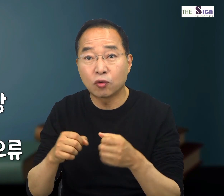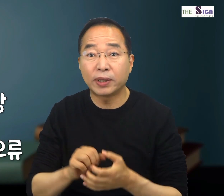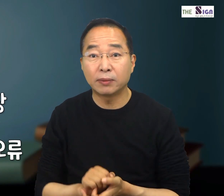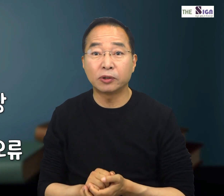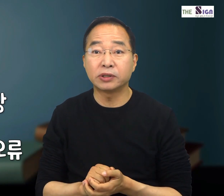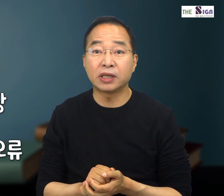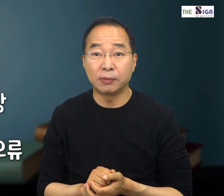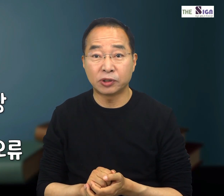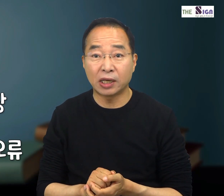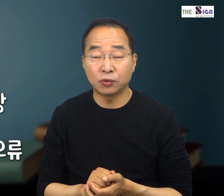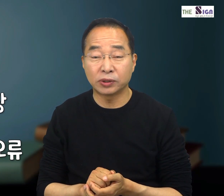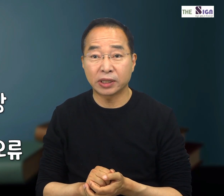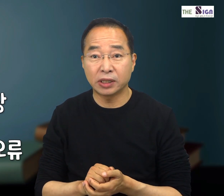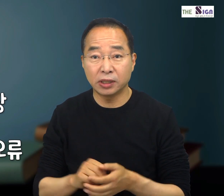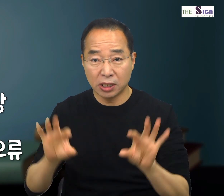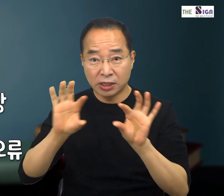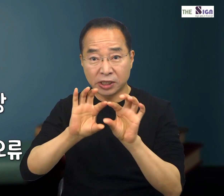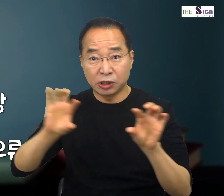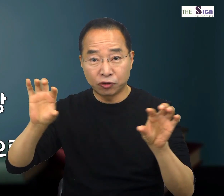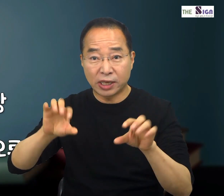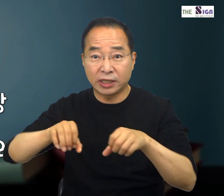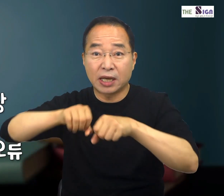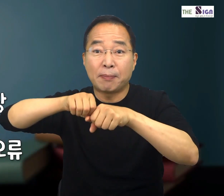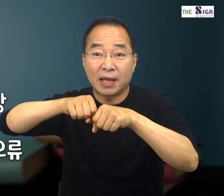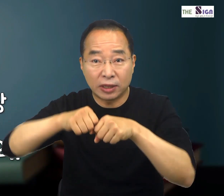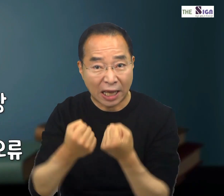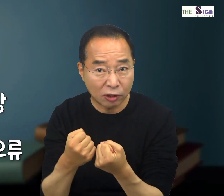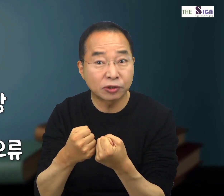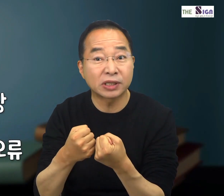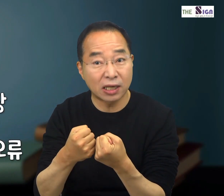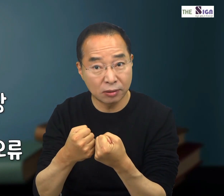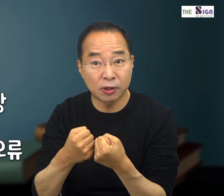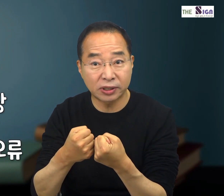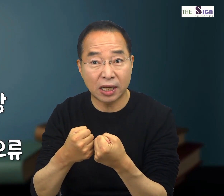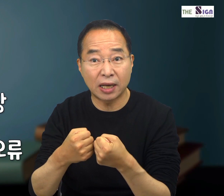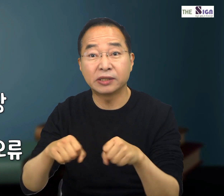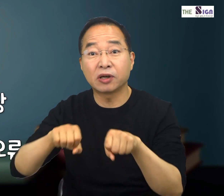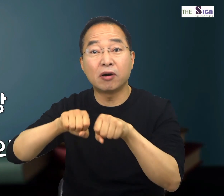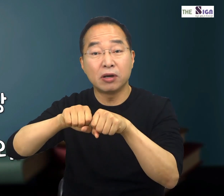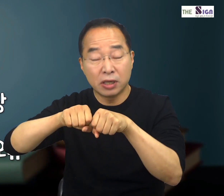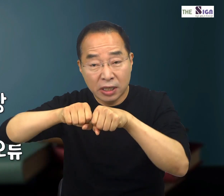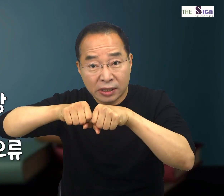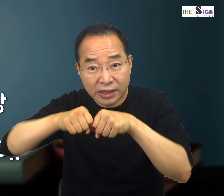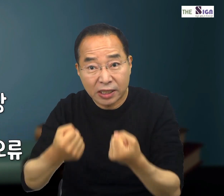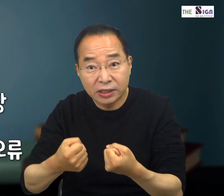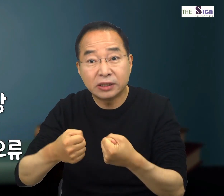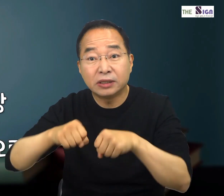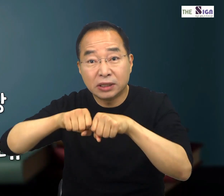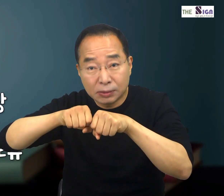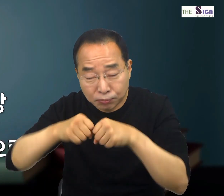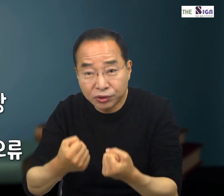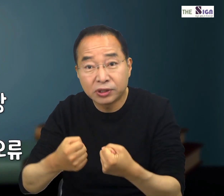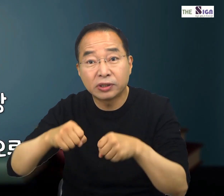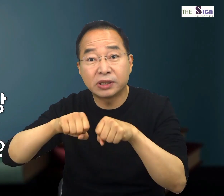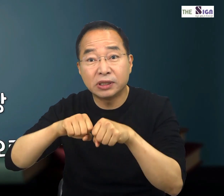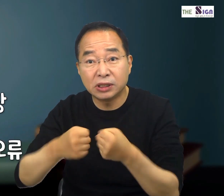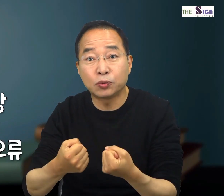고구마를 먹을 때 제일 먼저 하는 동작이 이제 길쭉하니까 반 나눠서 잘라서 먹더라 해서 자르는 이 분지러뜨리는 이